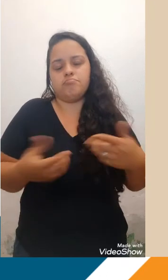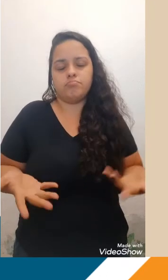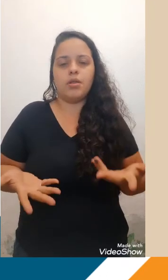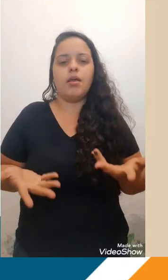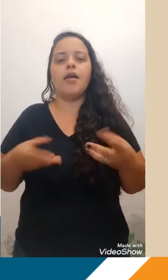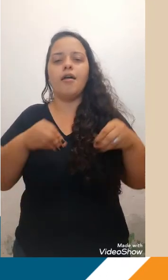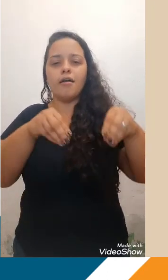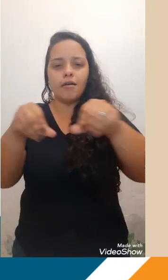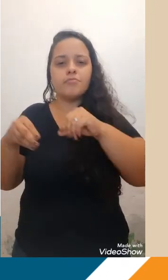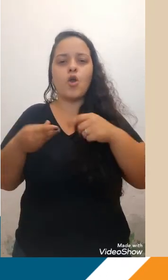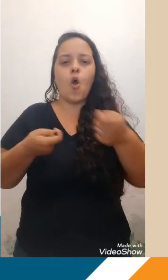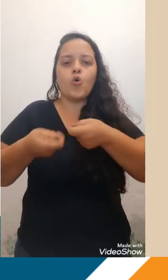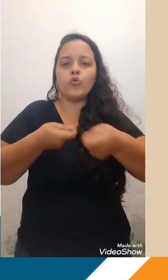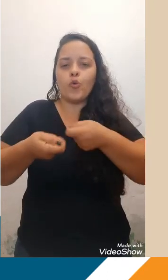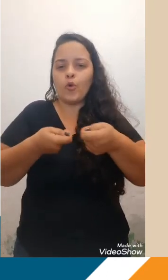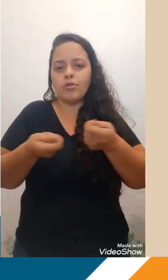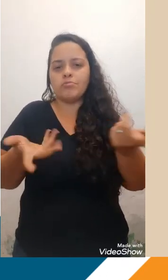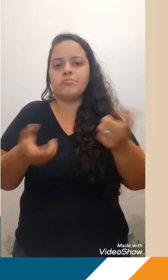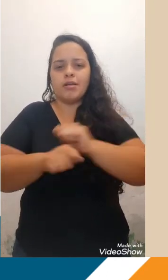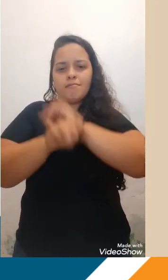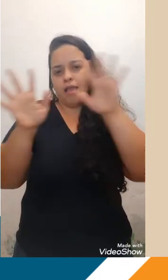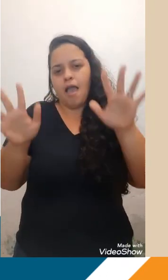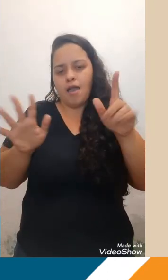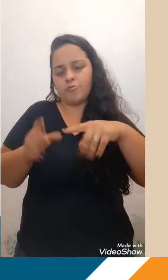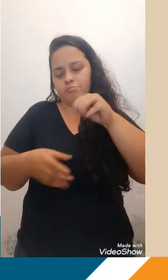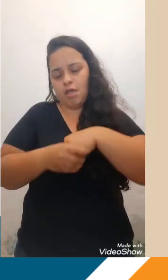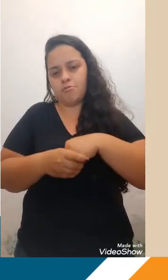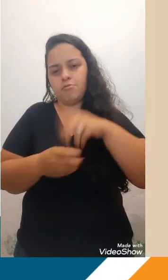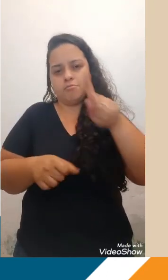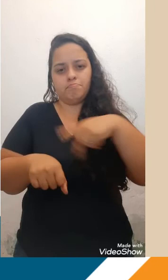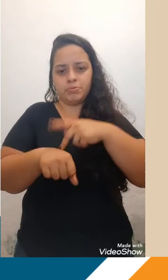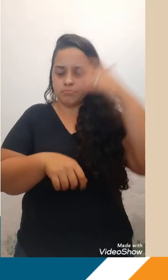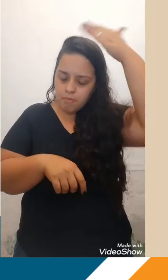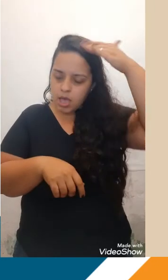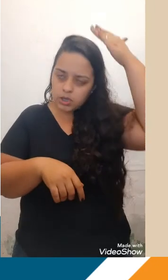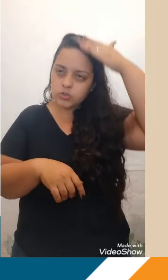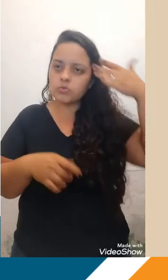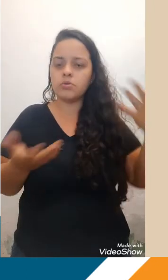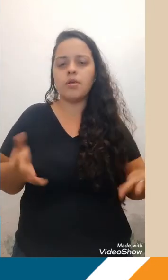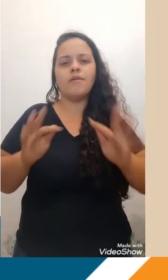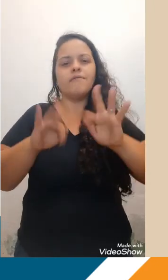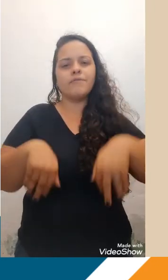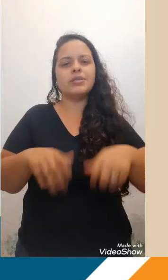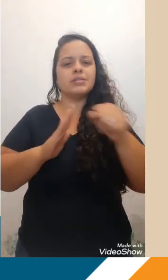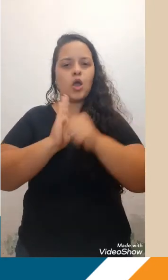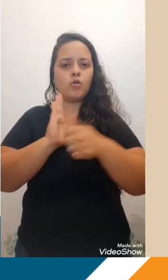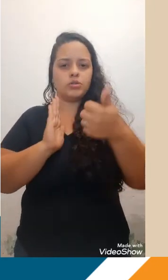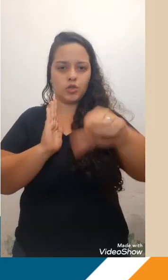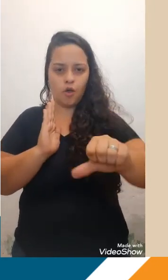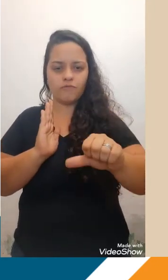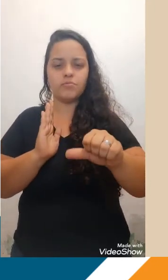de terras e de riqueza permaneceu explícita dentro do Estado mexicano. Além disso, no final do século